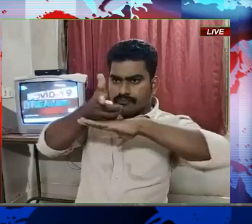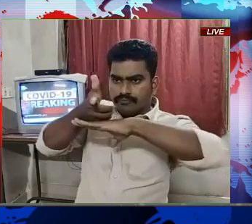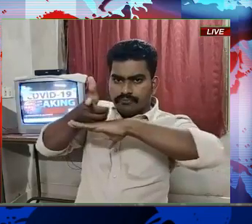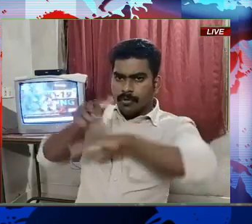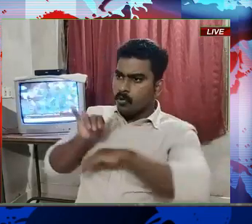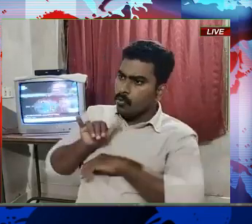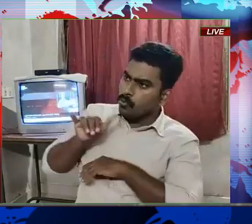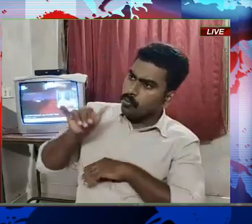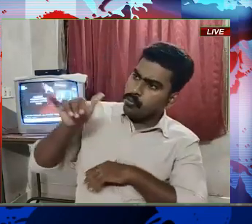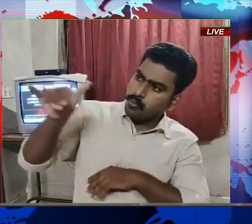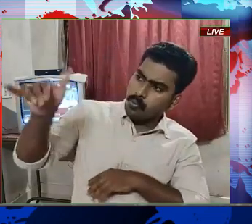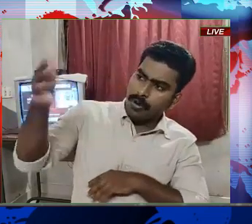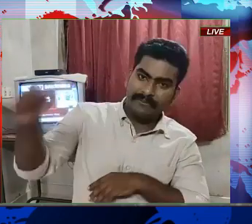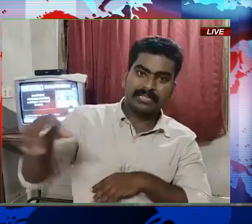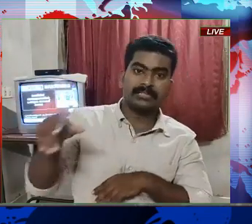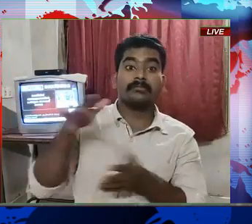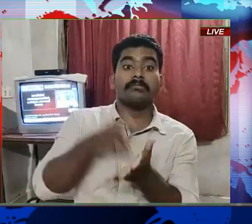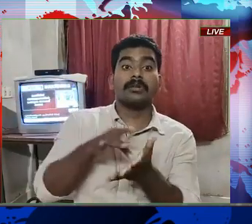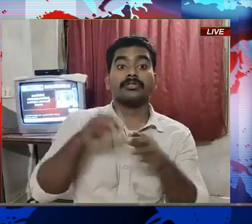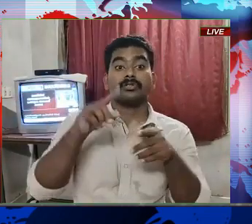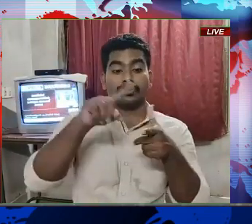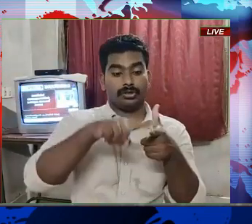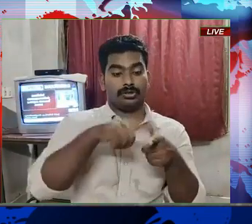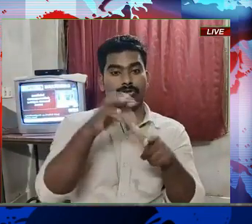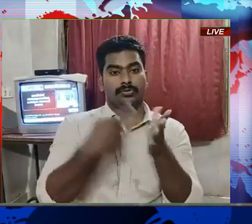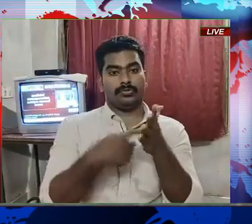മാനിച്ചത് സ്വാഗതാർഹമായ കാര്യമാണ്.